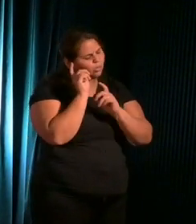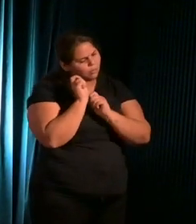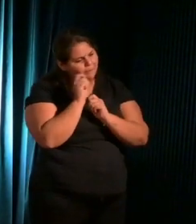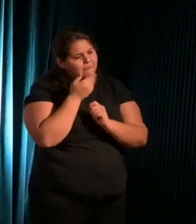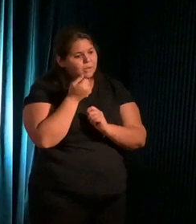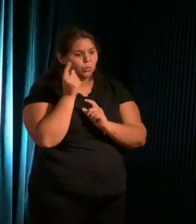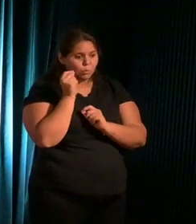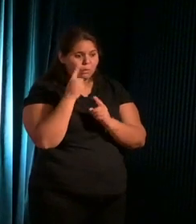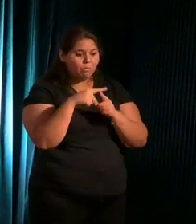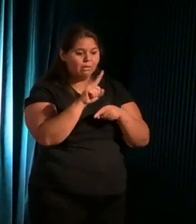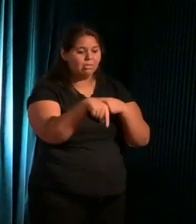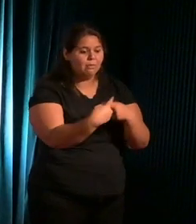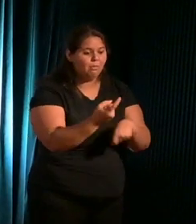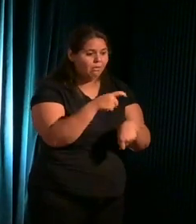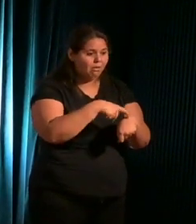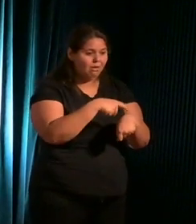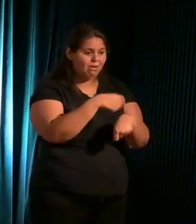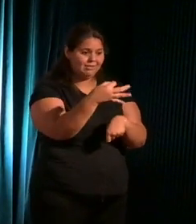temos compromissos.